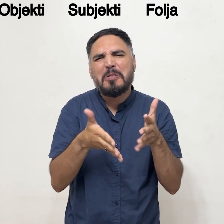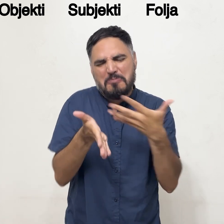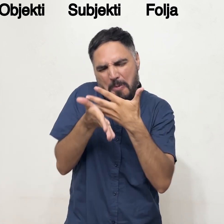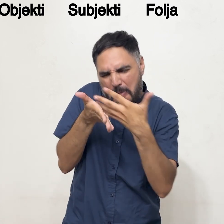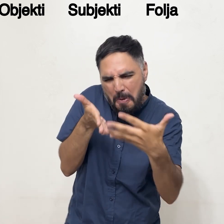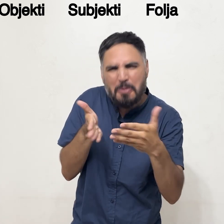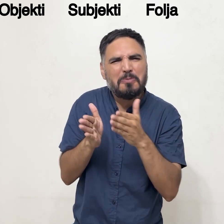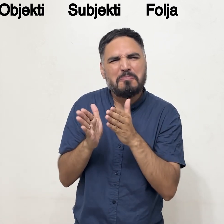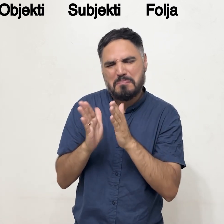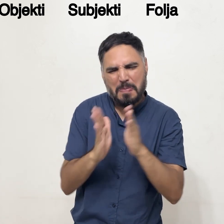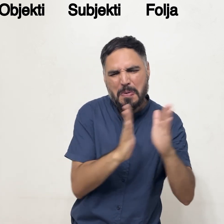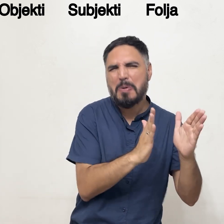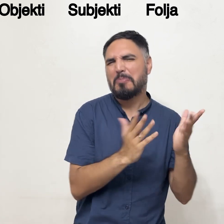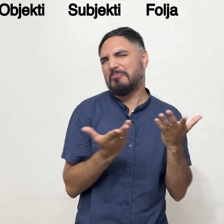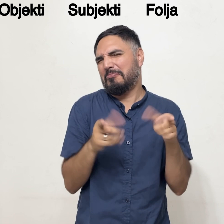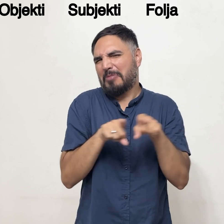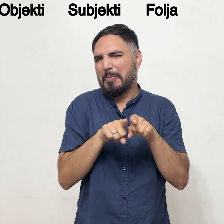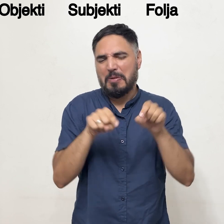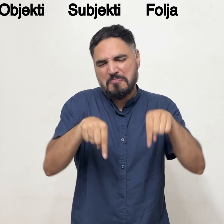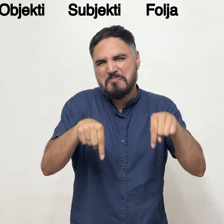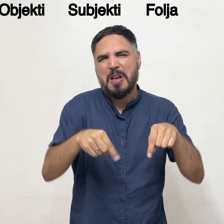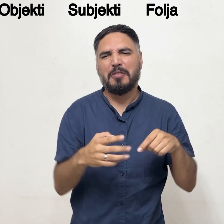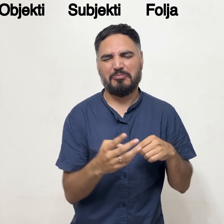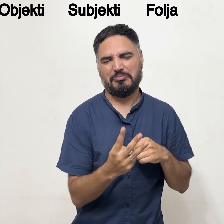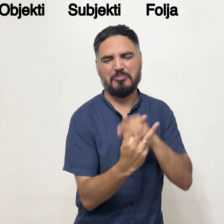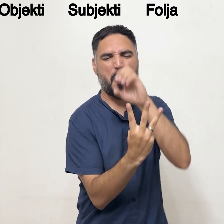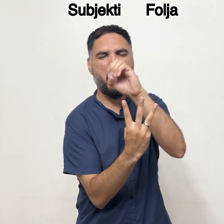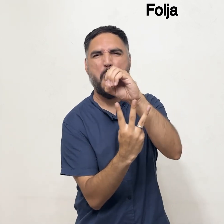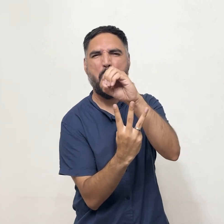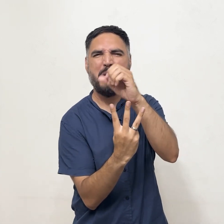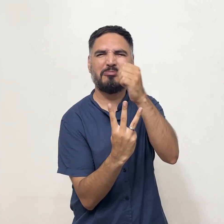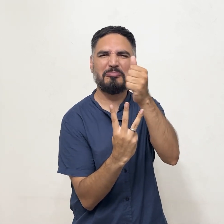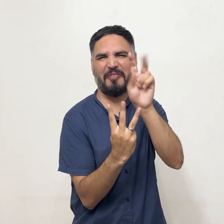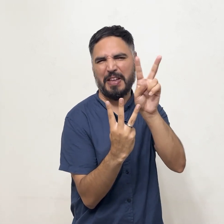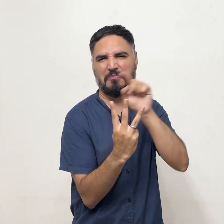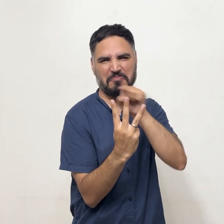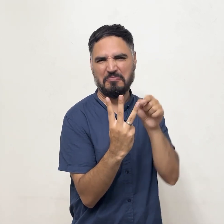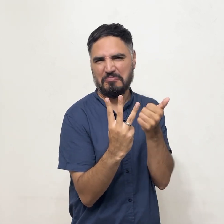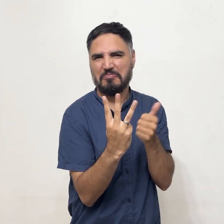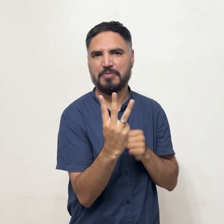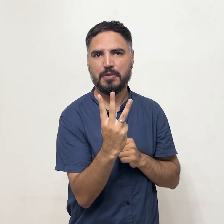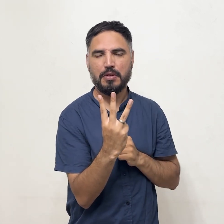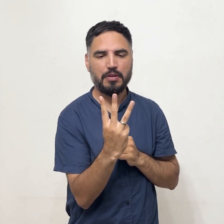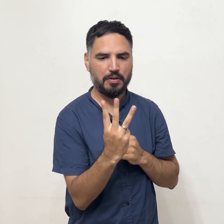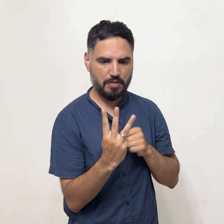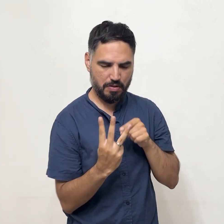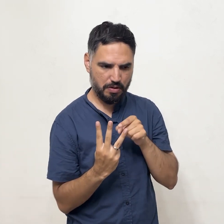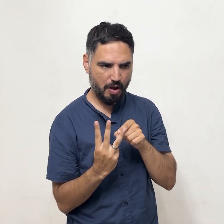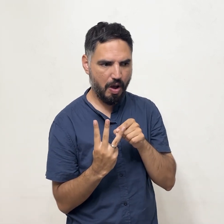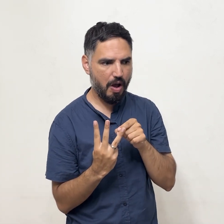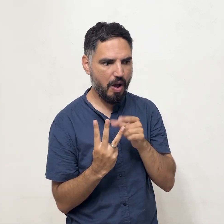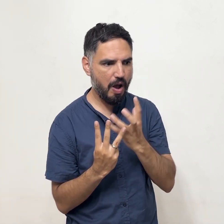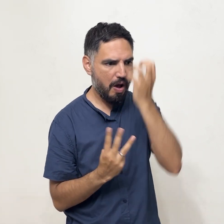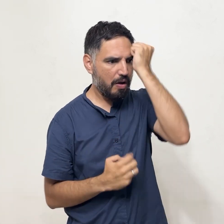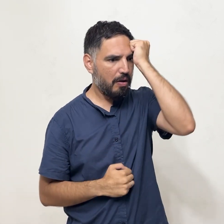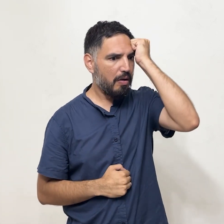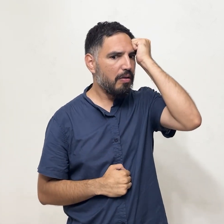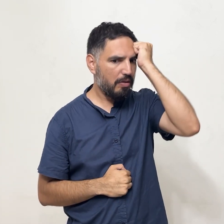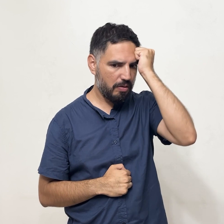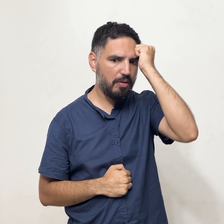gramática es de alguna manera como universal, así que para que sea más sencillo vamos a usar OSB. Entonces, con esto empecé a